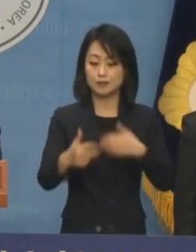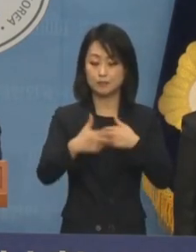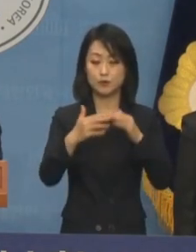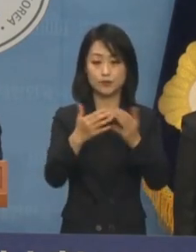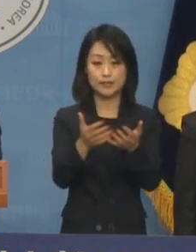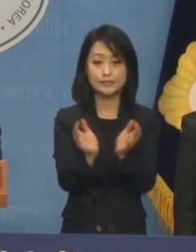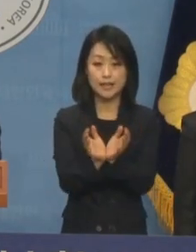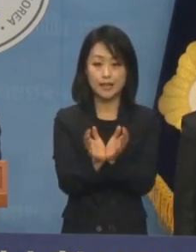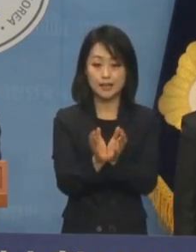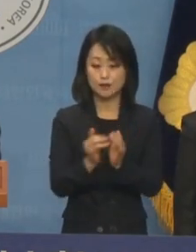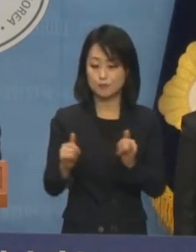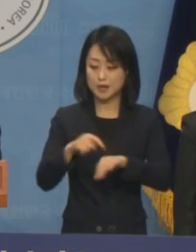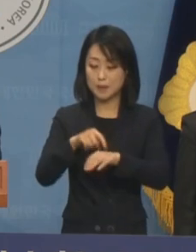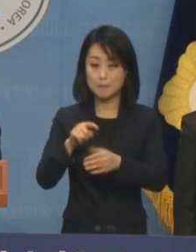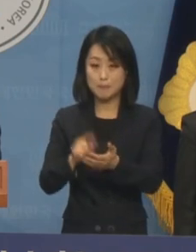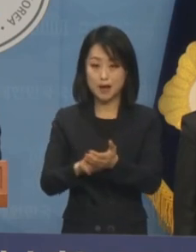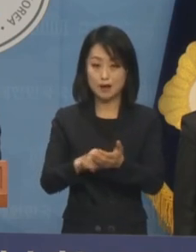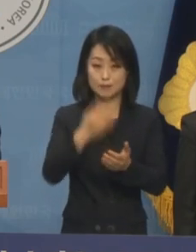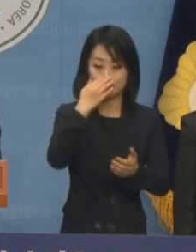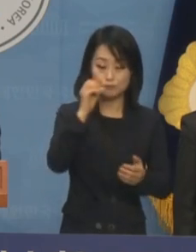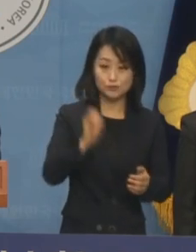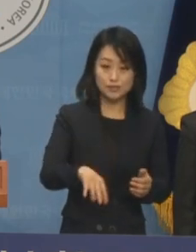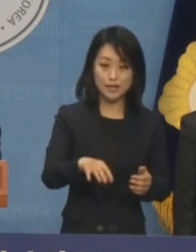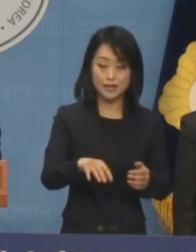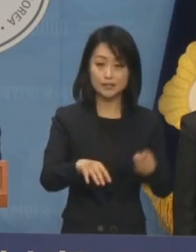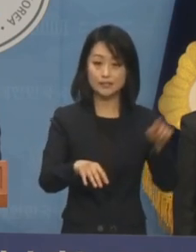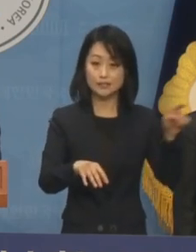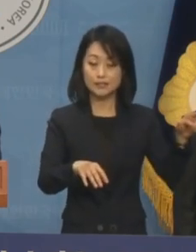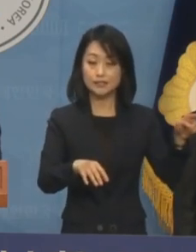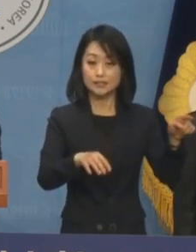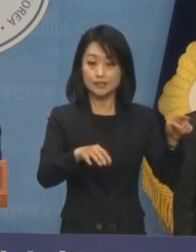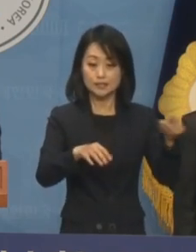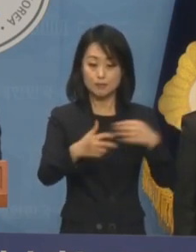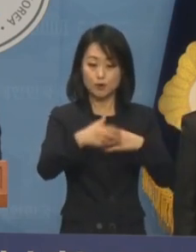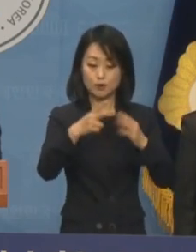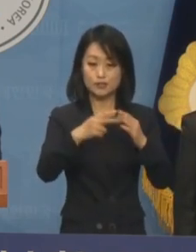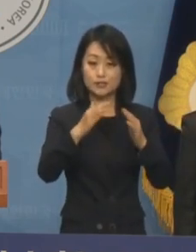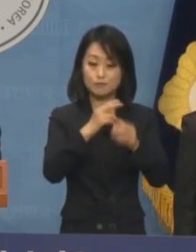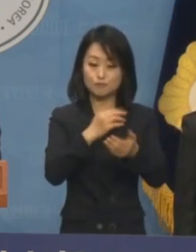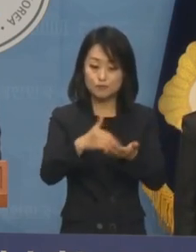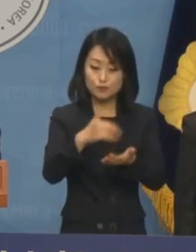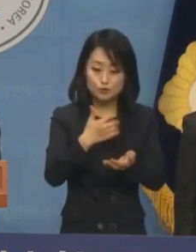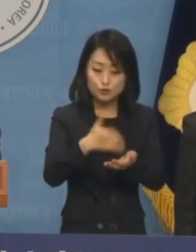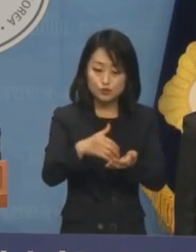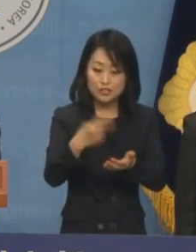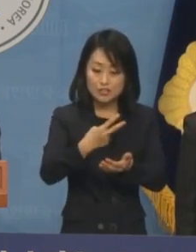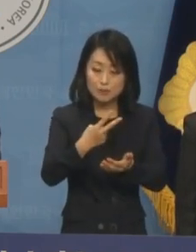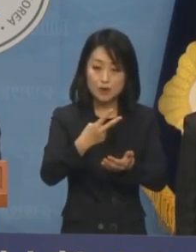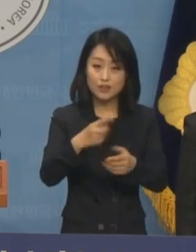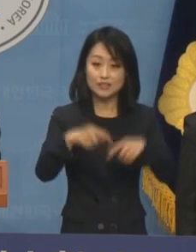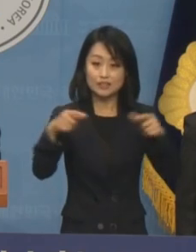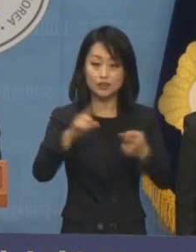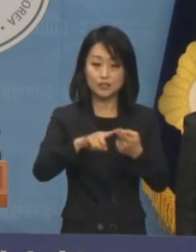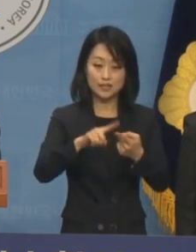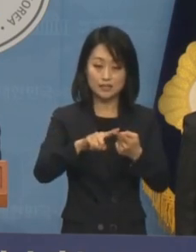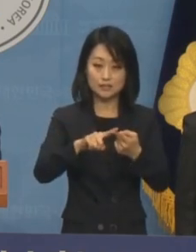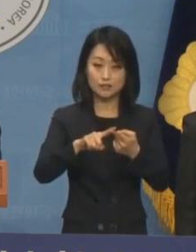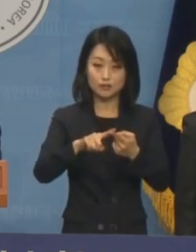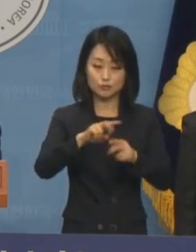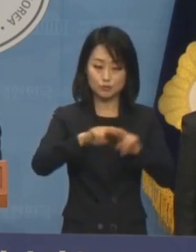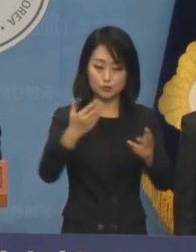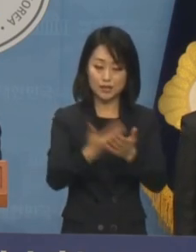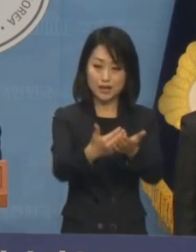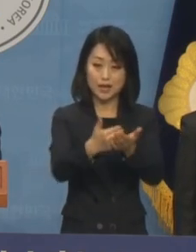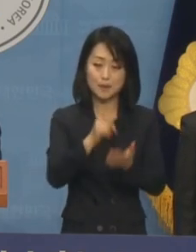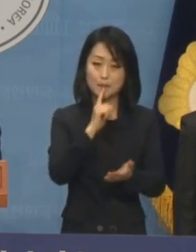의사단체는 민심을 저버리는 증원 백지화 요구를 중단하고 전공의는 환자 곁으로 돌아오길 바랍니다.